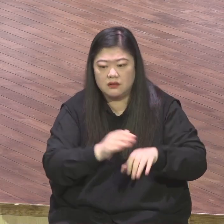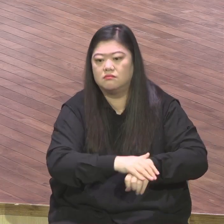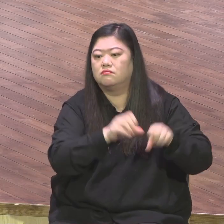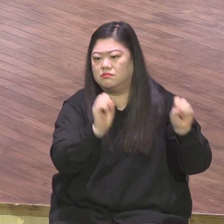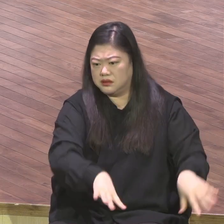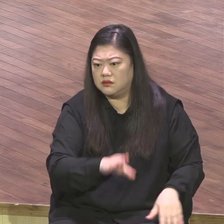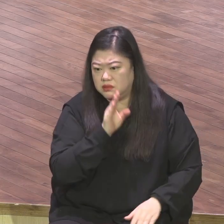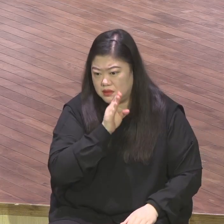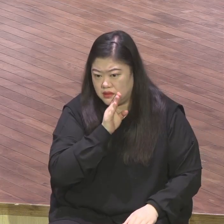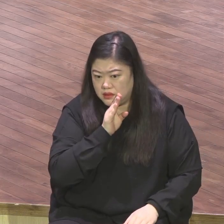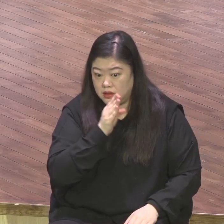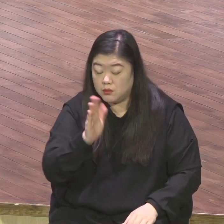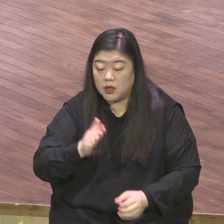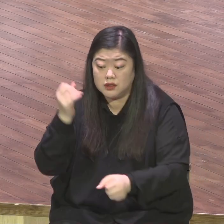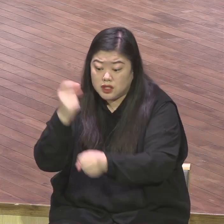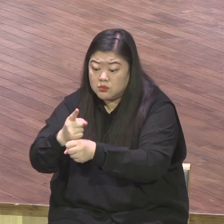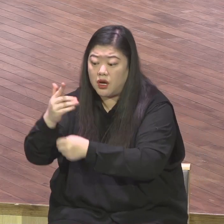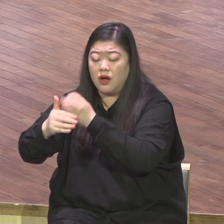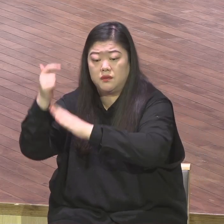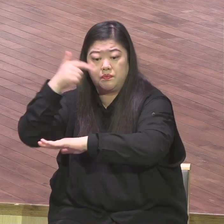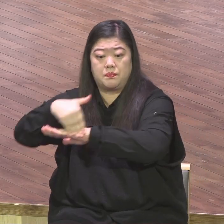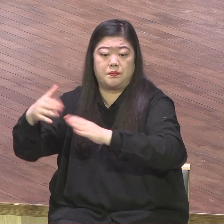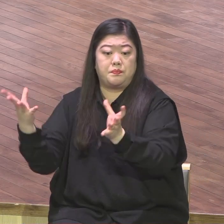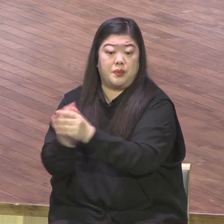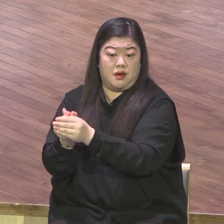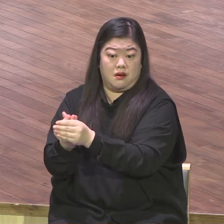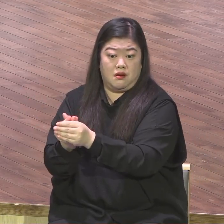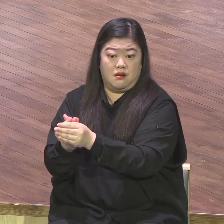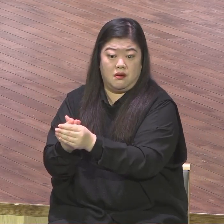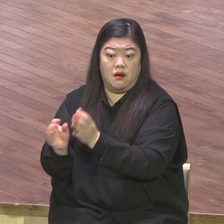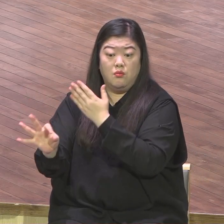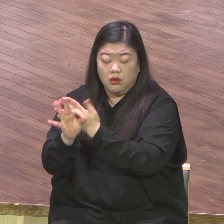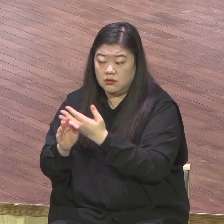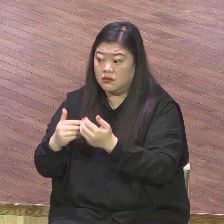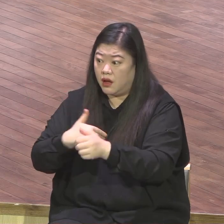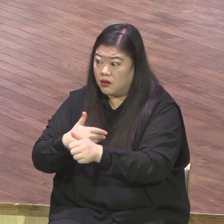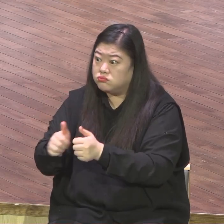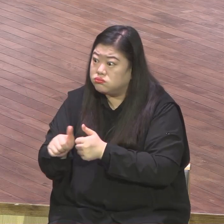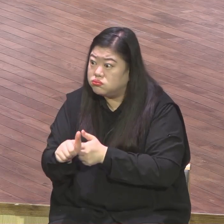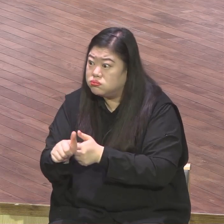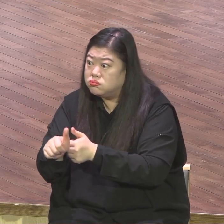거기 올라타버리면 끝나는 거예요. 그냥 믿고 올라타면 돼요.